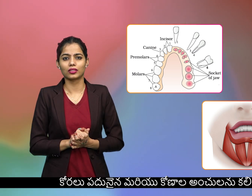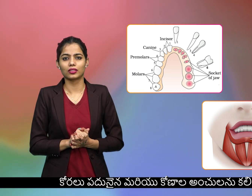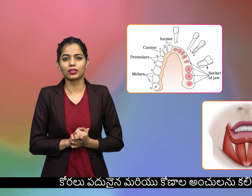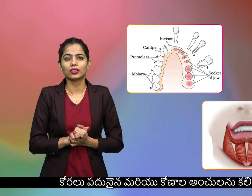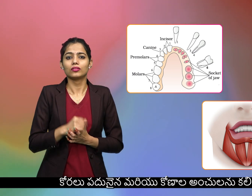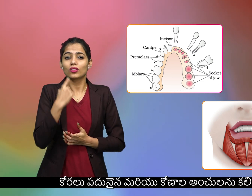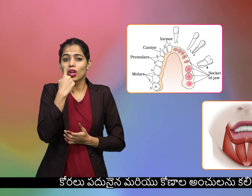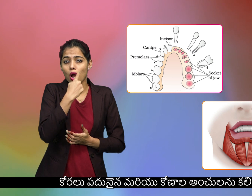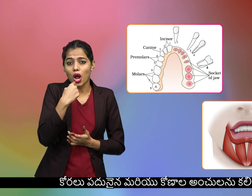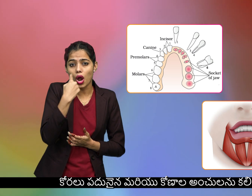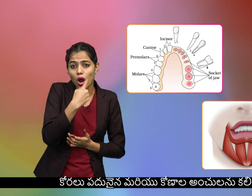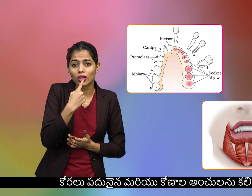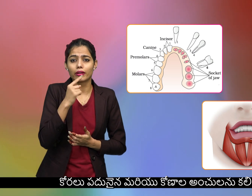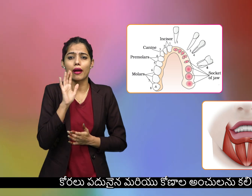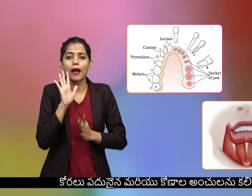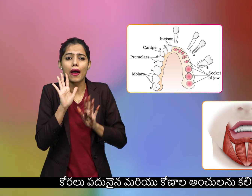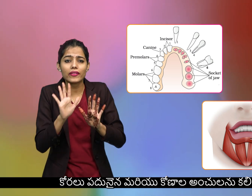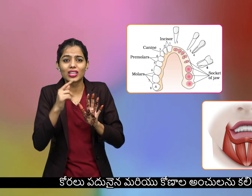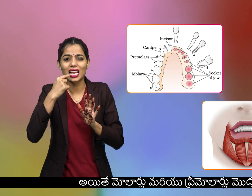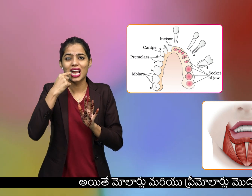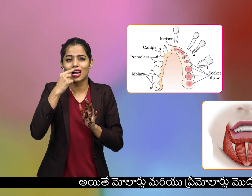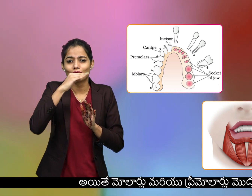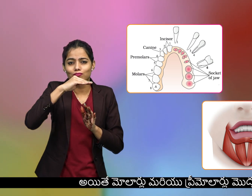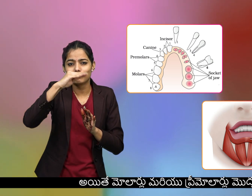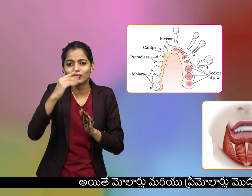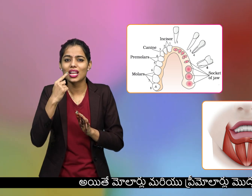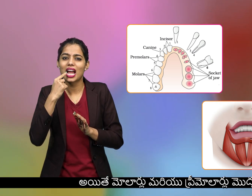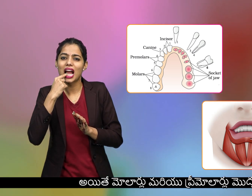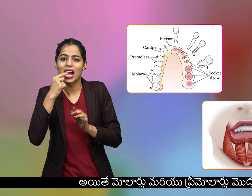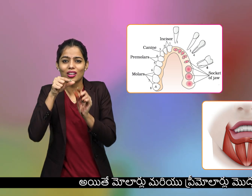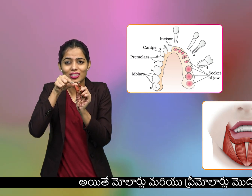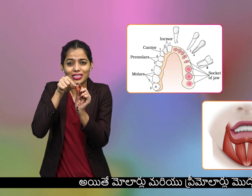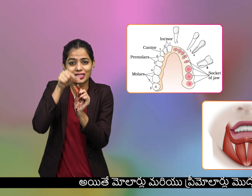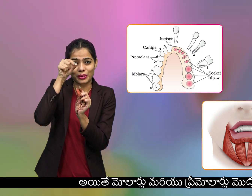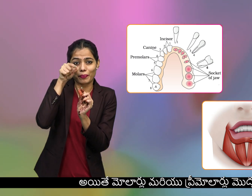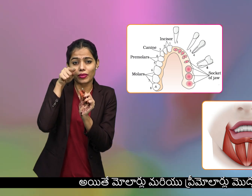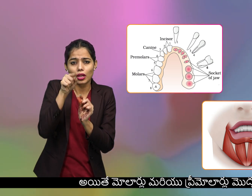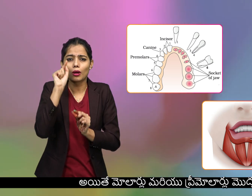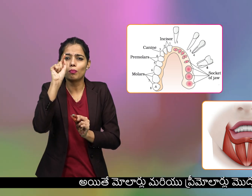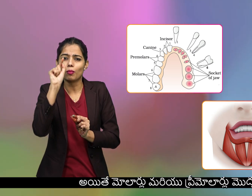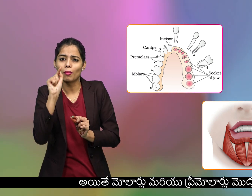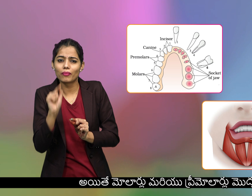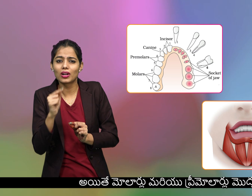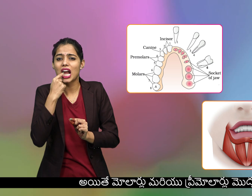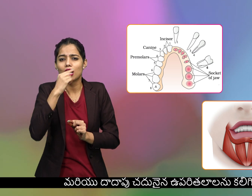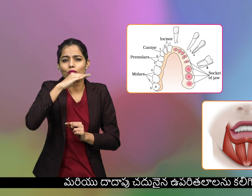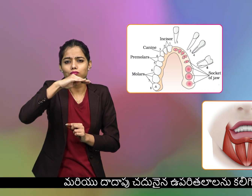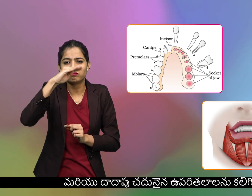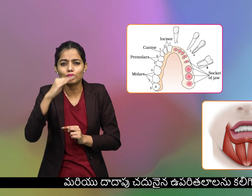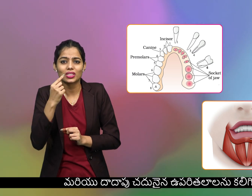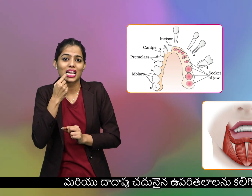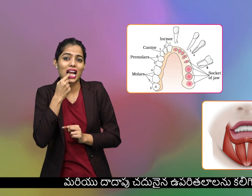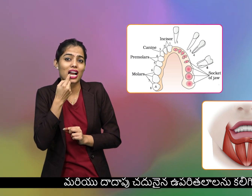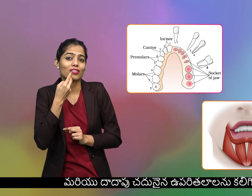కోరలు పదునైన మరియు కోణాల అంచులను కలిగి ఉంటాయి. అయితే మోలార్లు మరియు ప్రీమోలార్లు మొద్దుబారిన